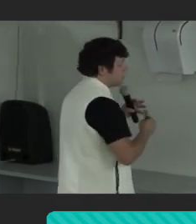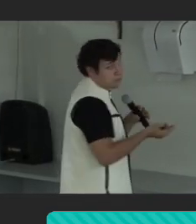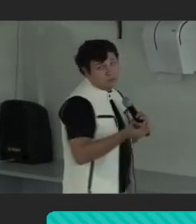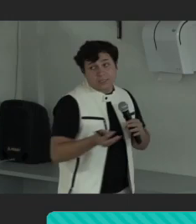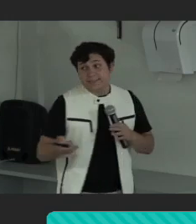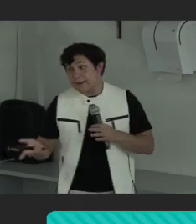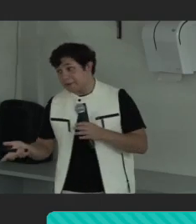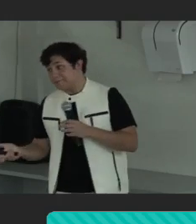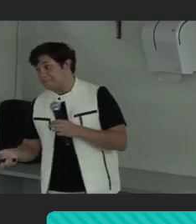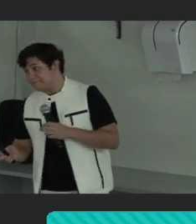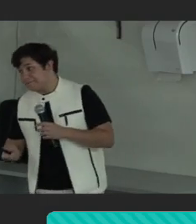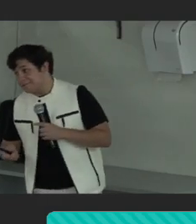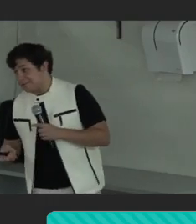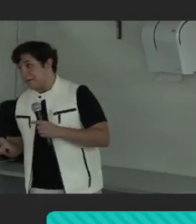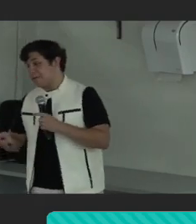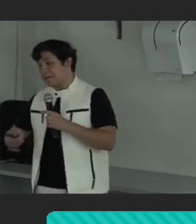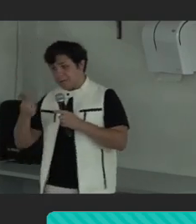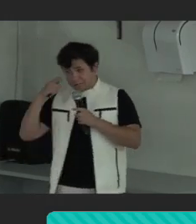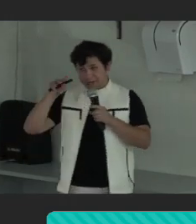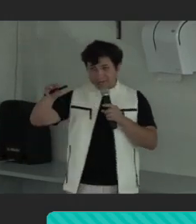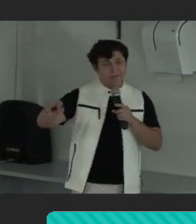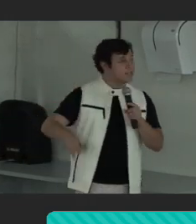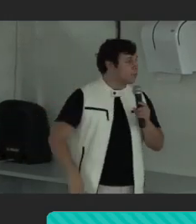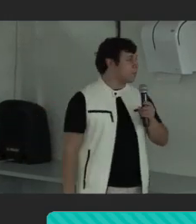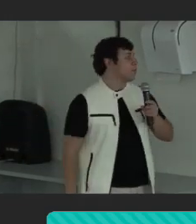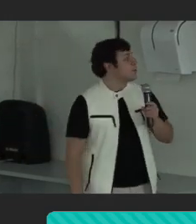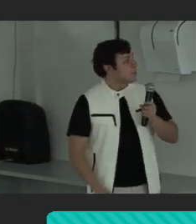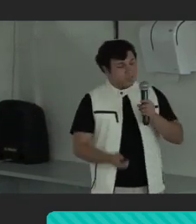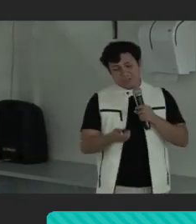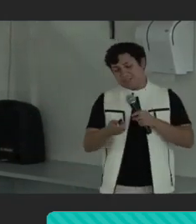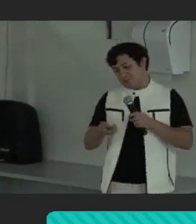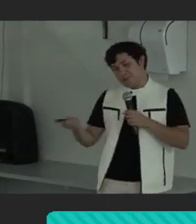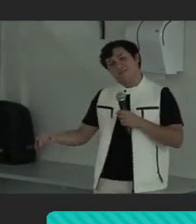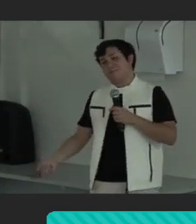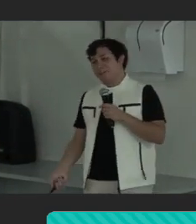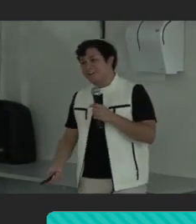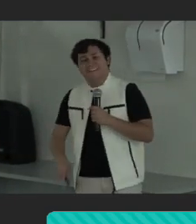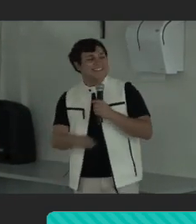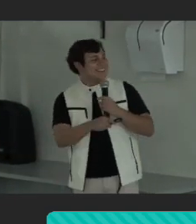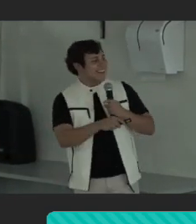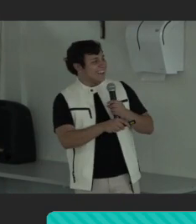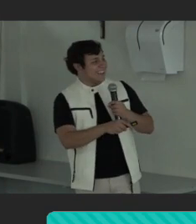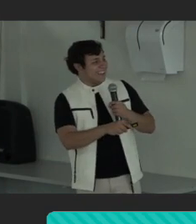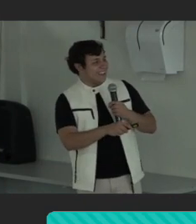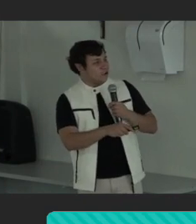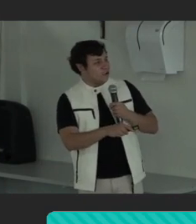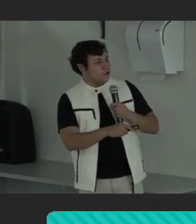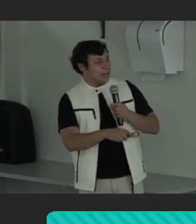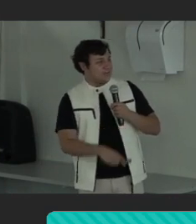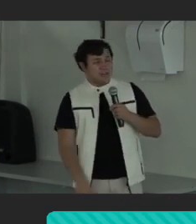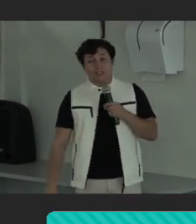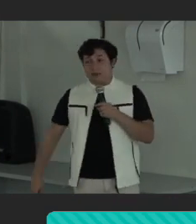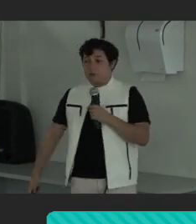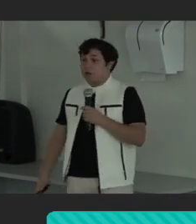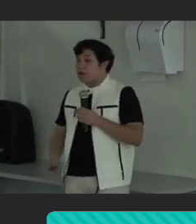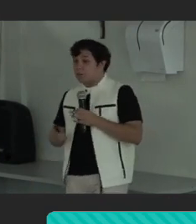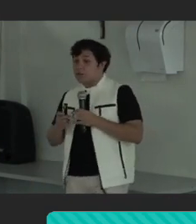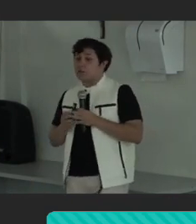No se sabe, a menos que puedan ver a través del cuerpo. Entonces no se va a poder. No colocar las manos en la boca al momento de